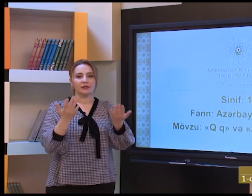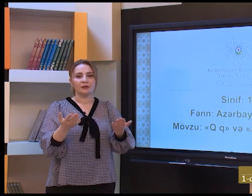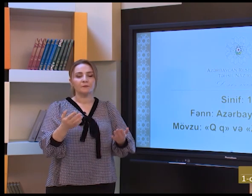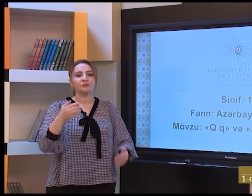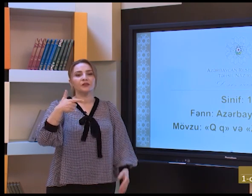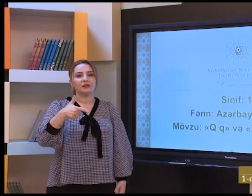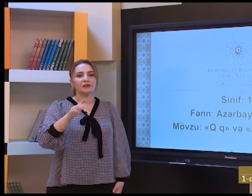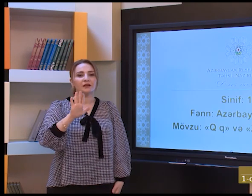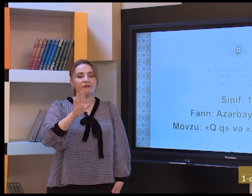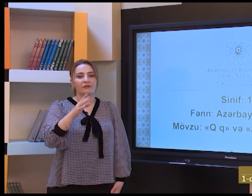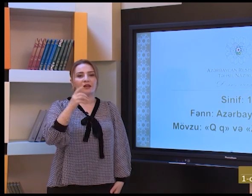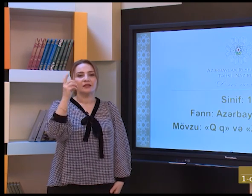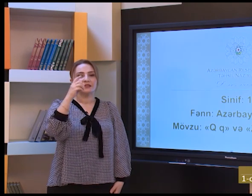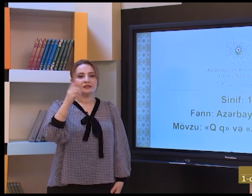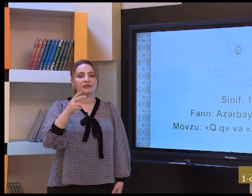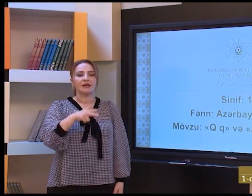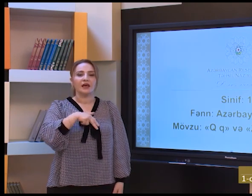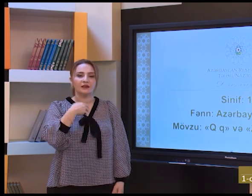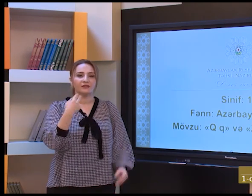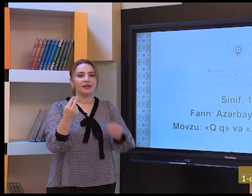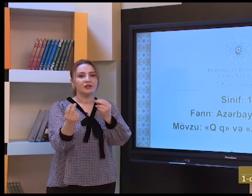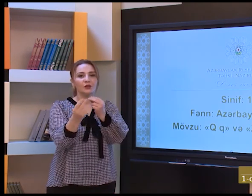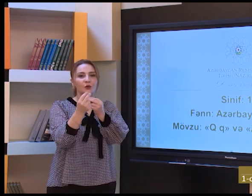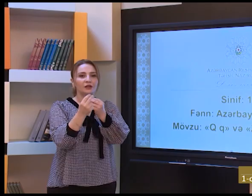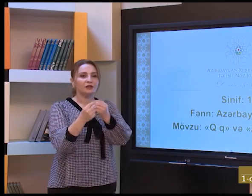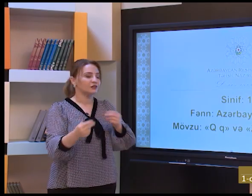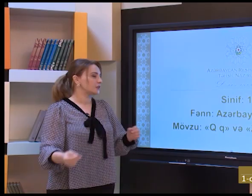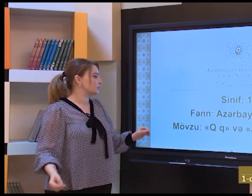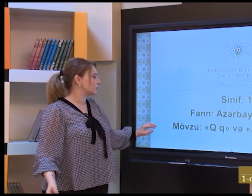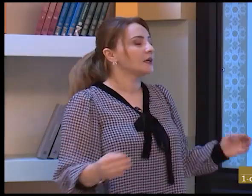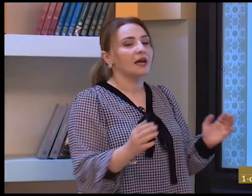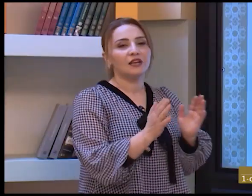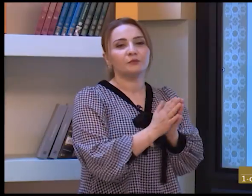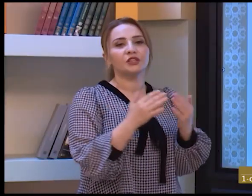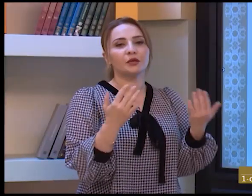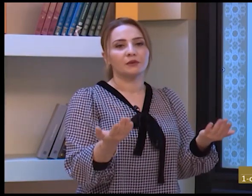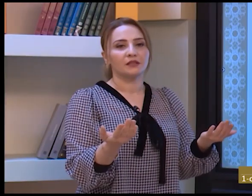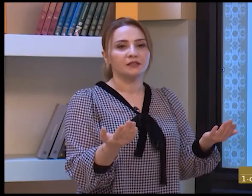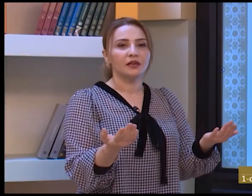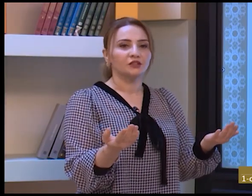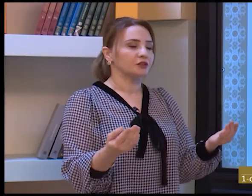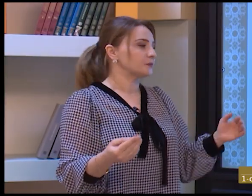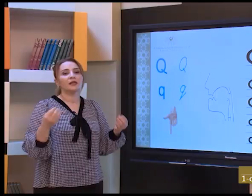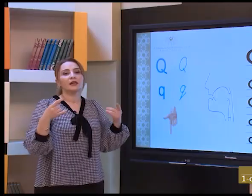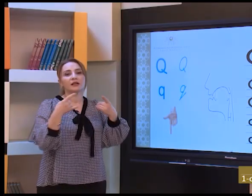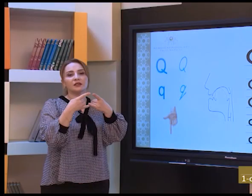kitabından Q və Z hərflərini öyrənəcəyik. Əlifba kitablarınızı açın.